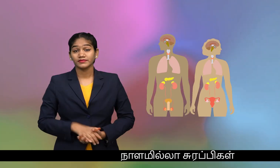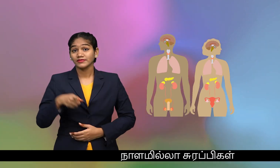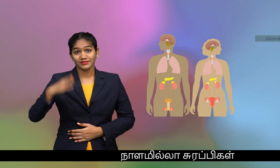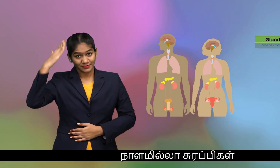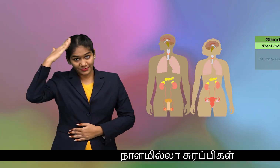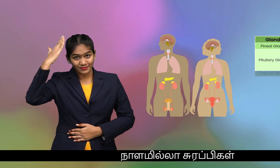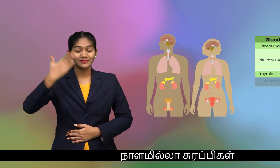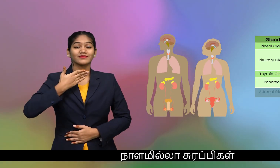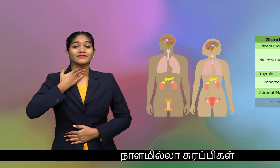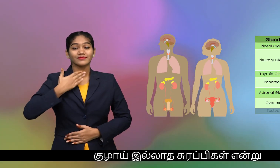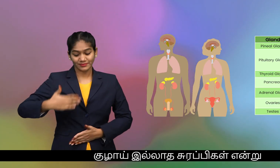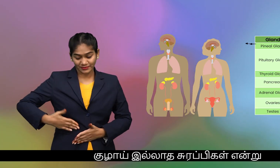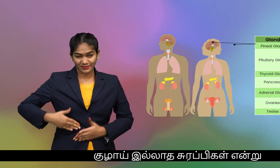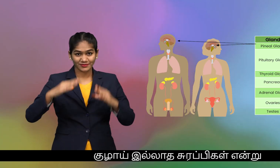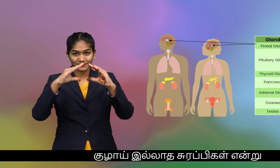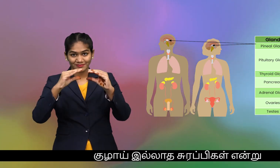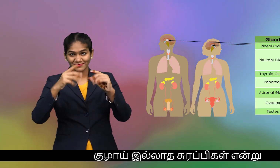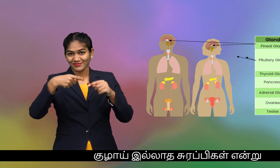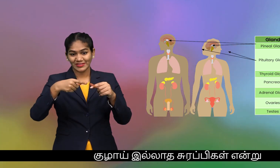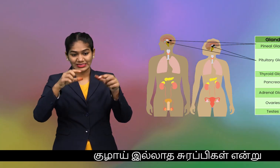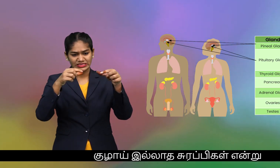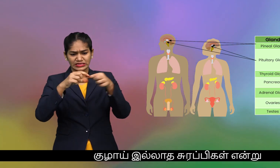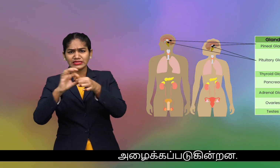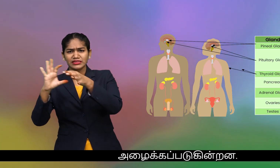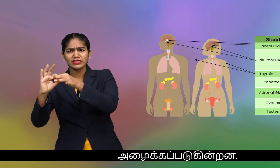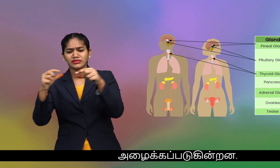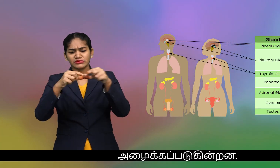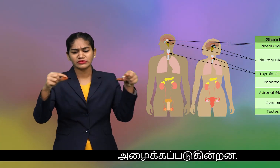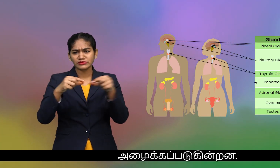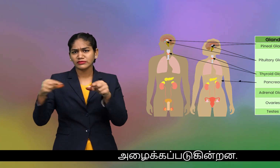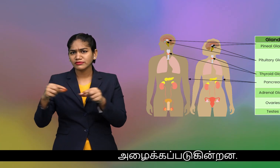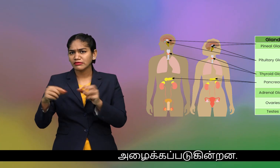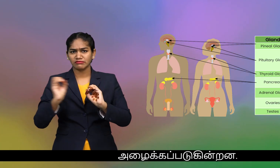நாளமில்லா சுரப்பிகள் குழாய் இல்லாத சுரப்பிகள் என்று அழைக்கப்படுகின்றன.